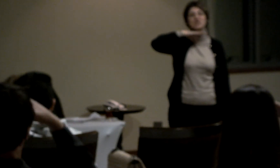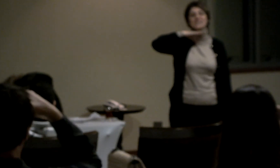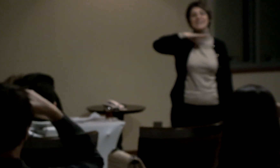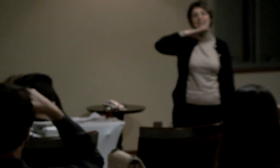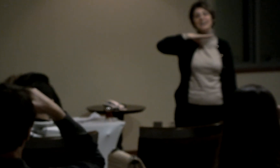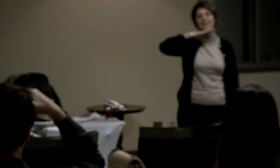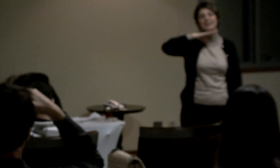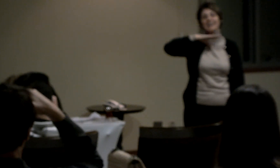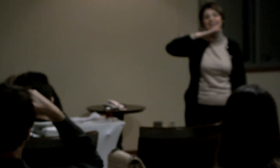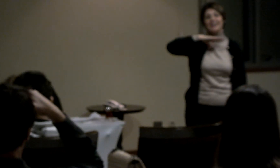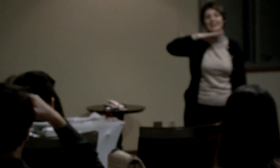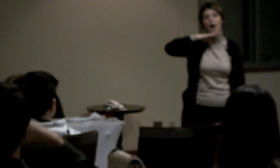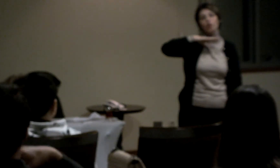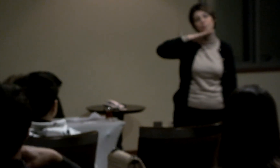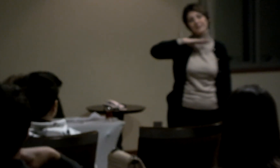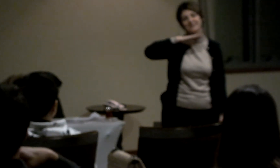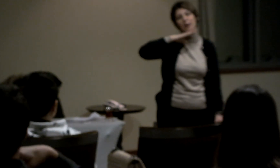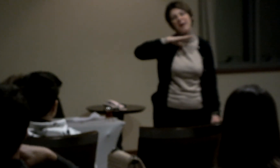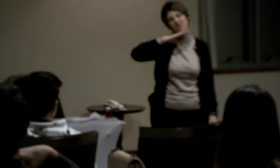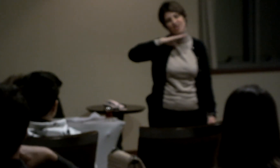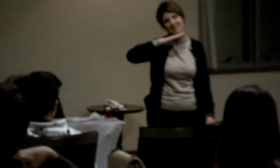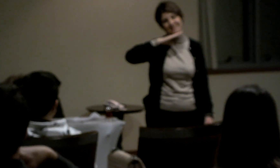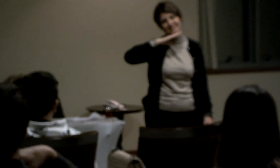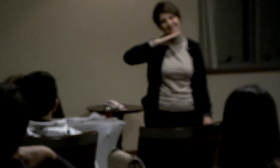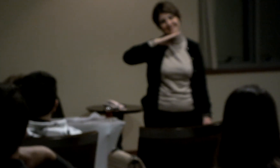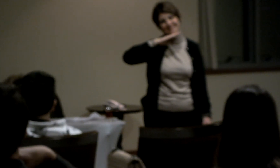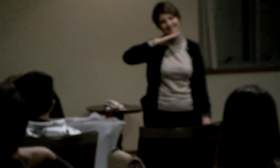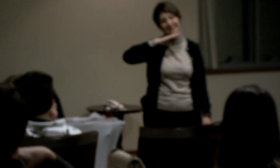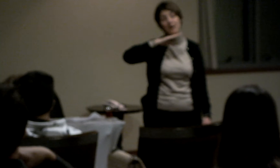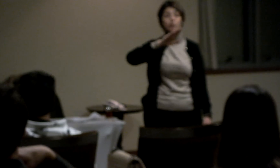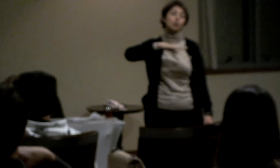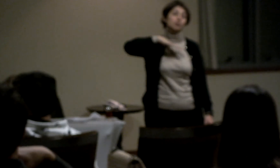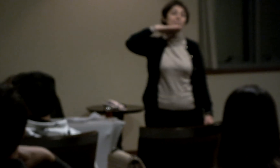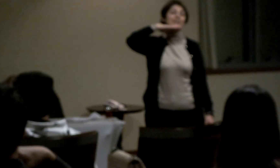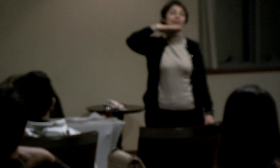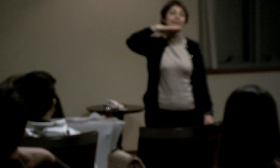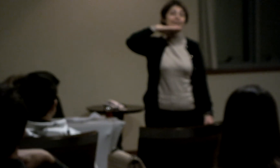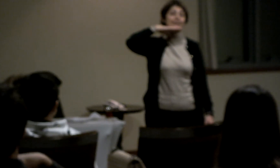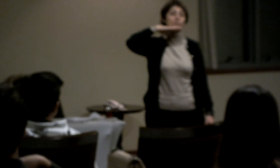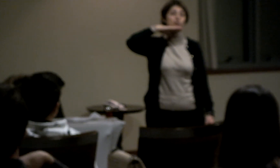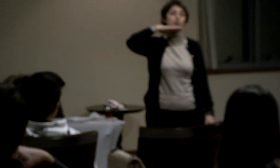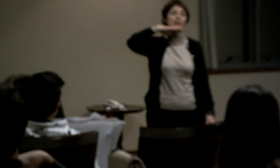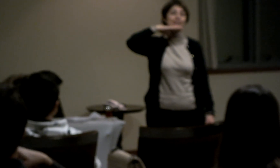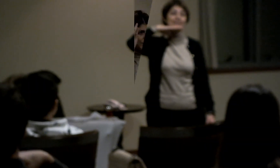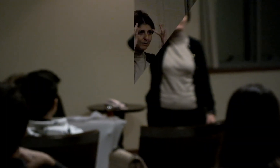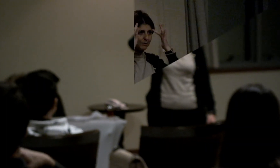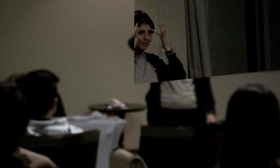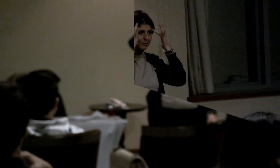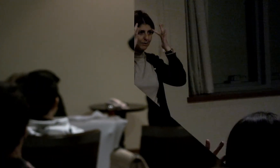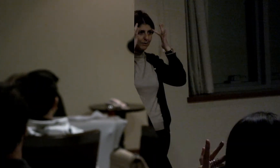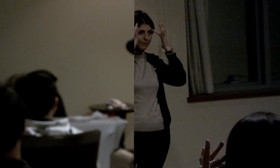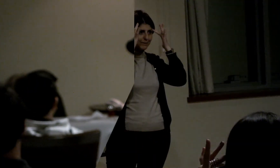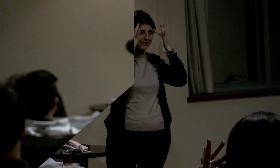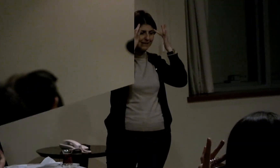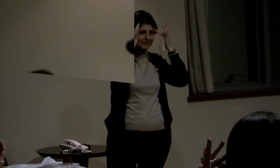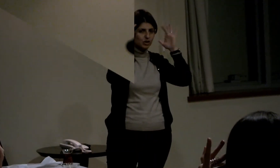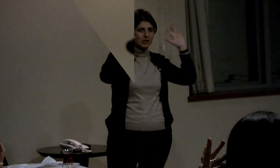Yabancıysa Avrupalı, yabancı. Dolu gibi. Aha, doluda bir tane. Vurduk kaldı. Dışarıya